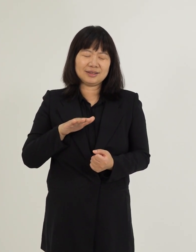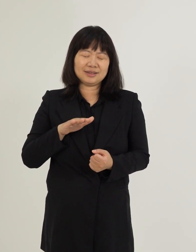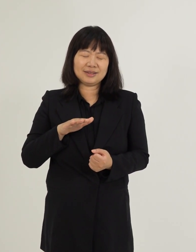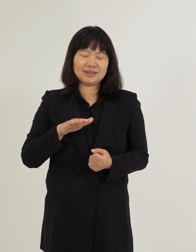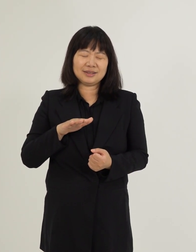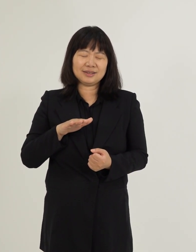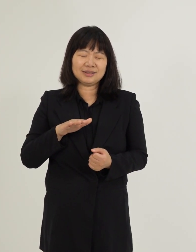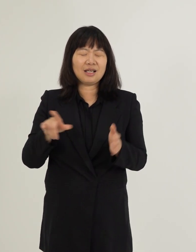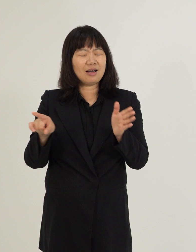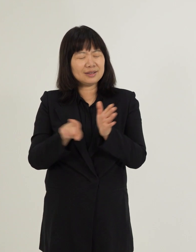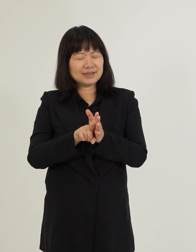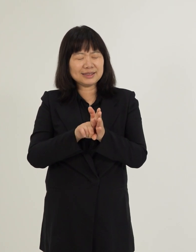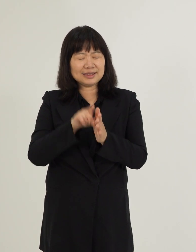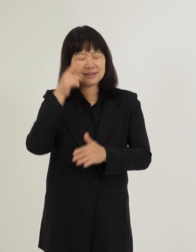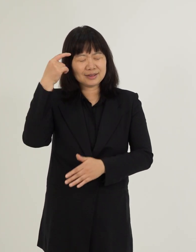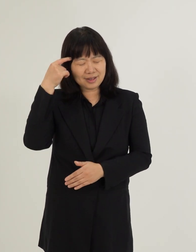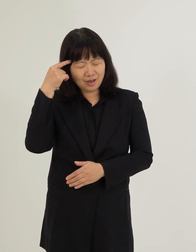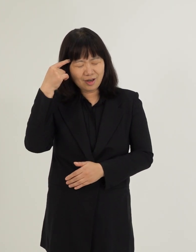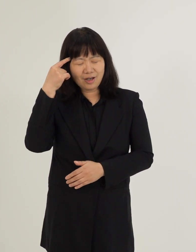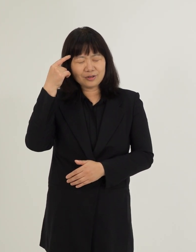우리의 심령